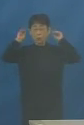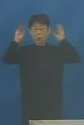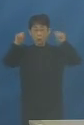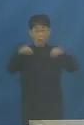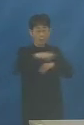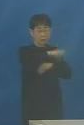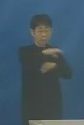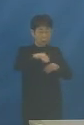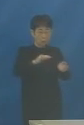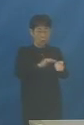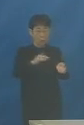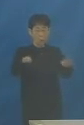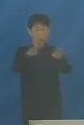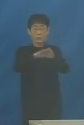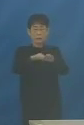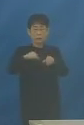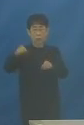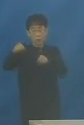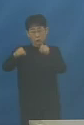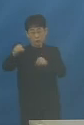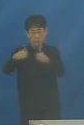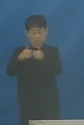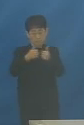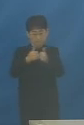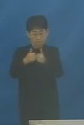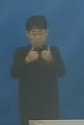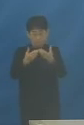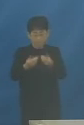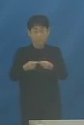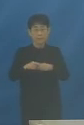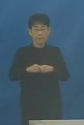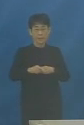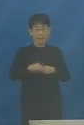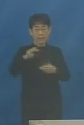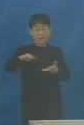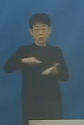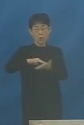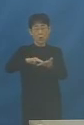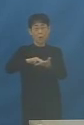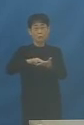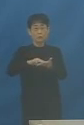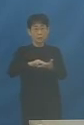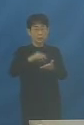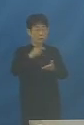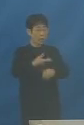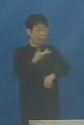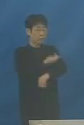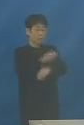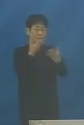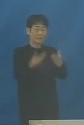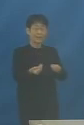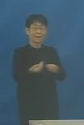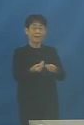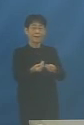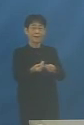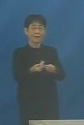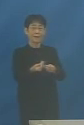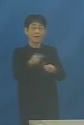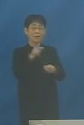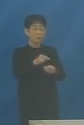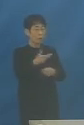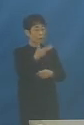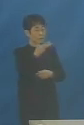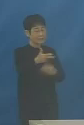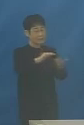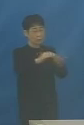病院と調整をさせていただいてええまあこういうワクチンこれだけ打ちましたよとでそれを知っ町村